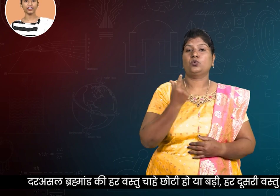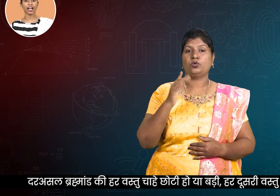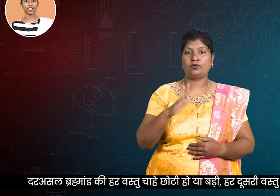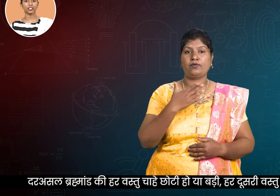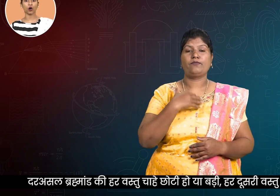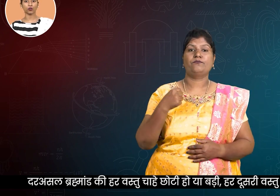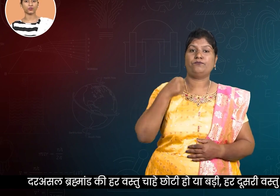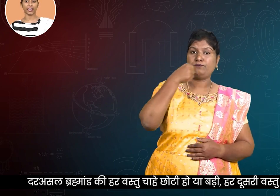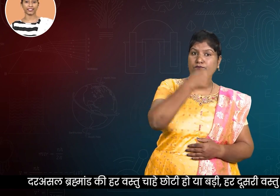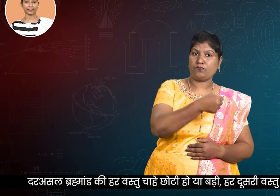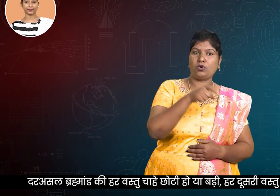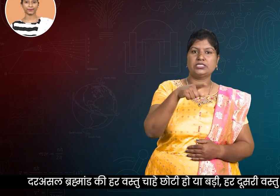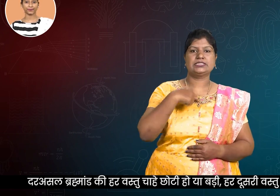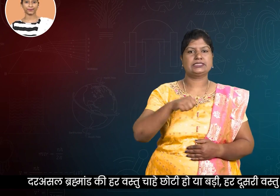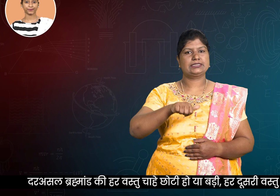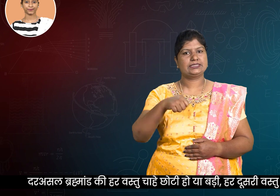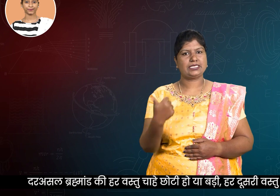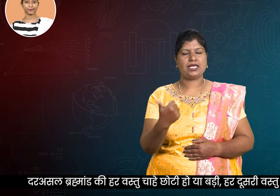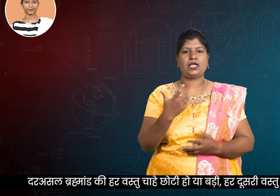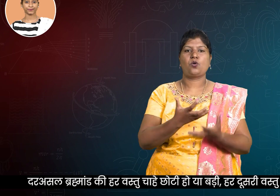होता है।